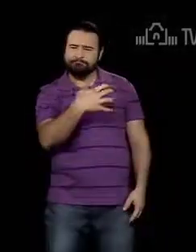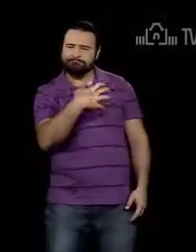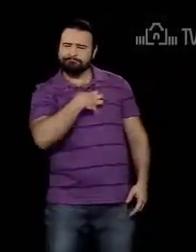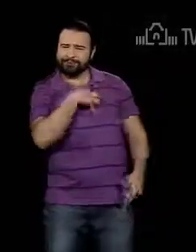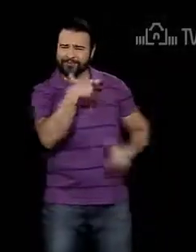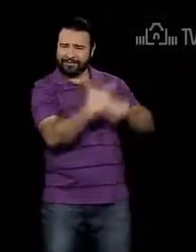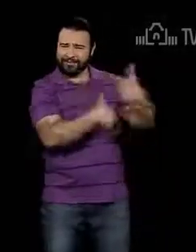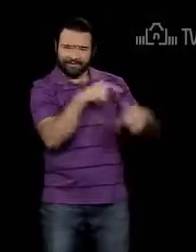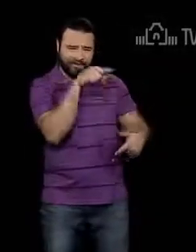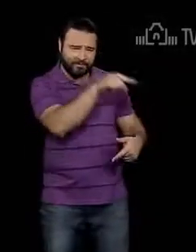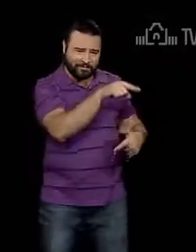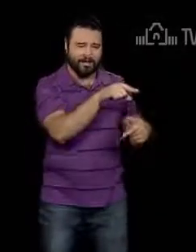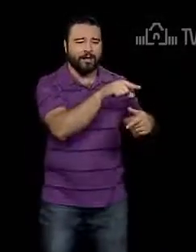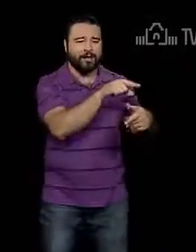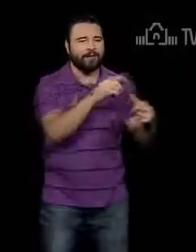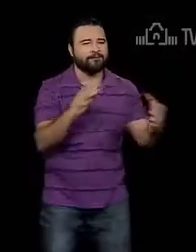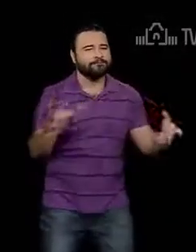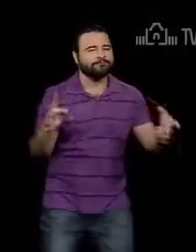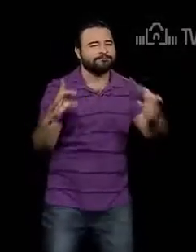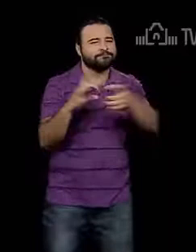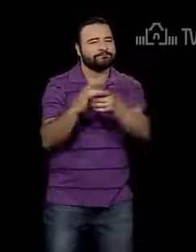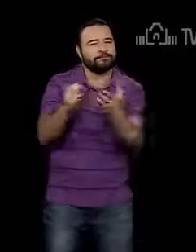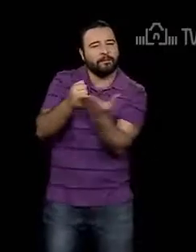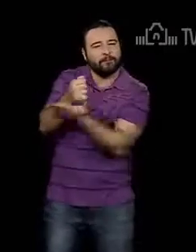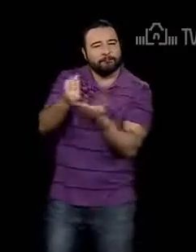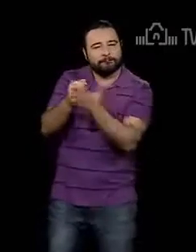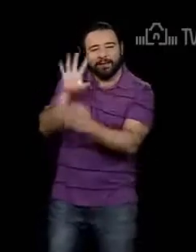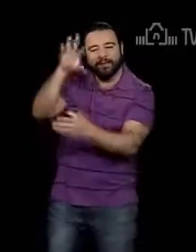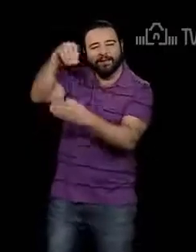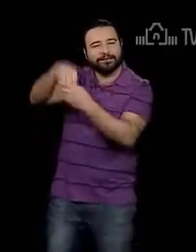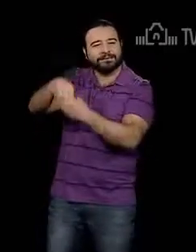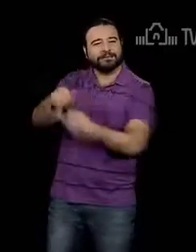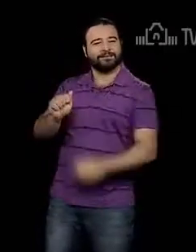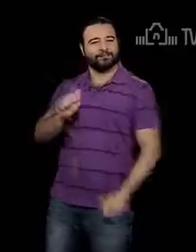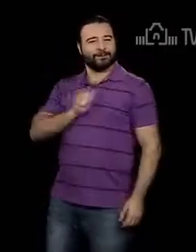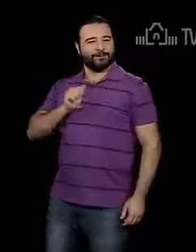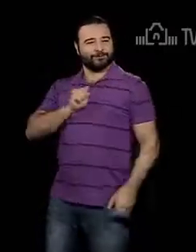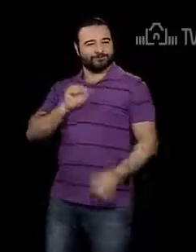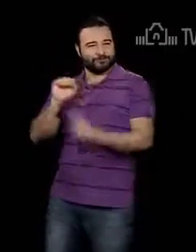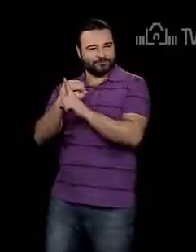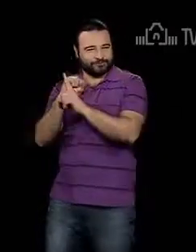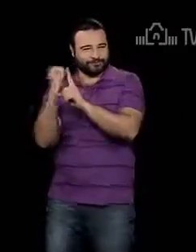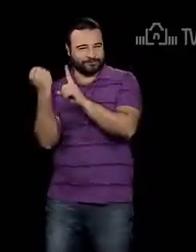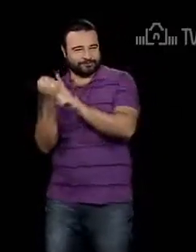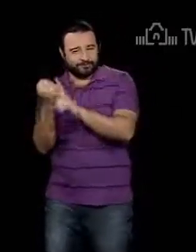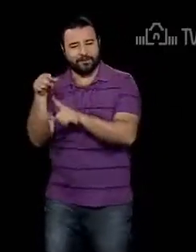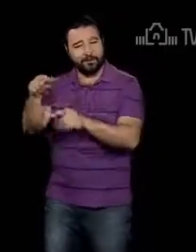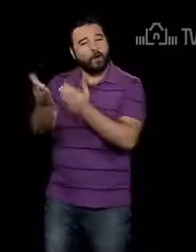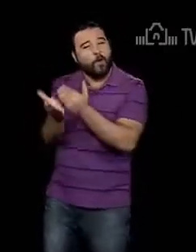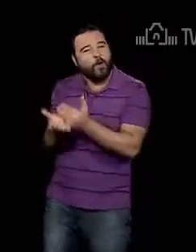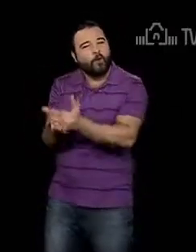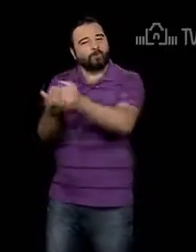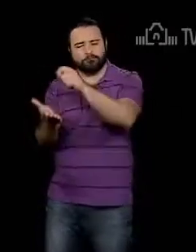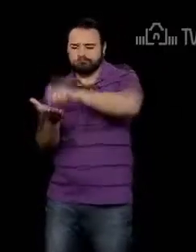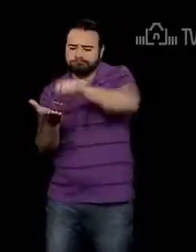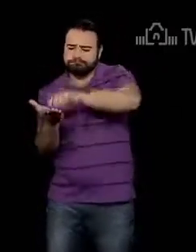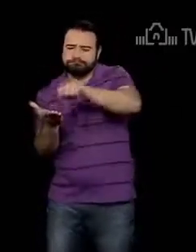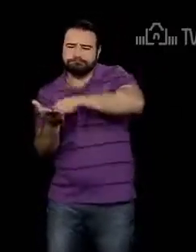Desta forma, Traçou as bases da antropologia social E escreveu os